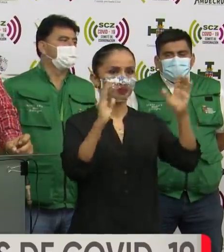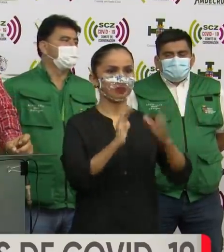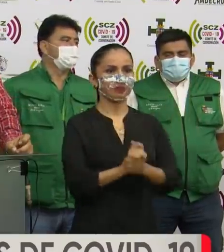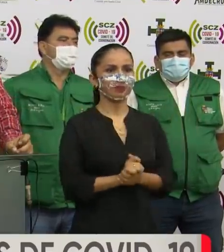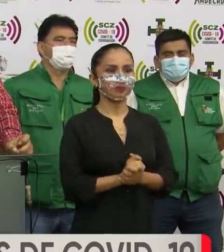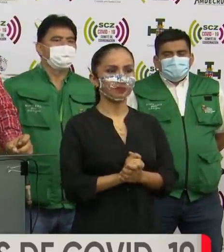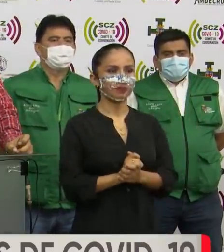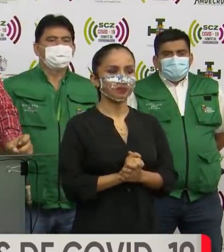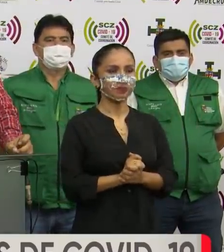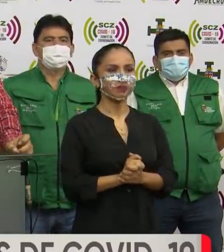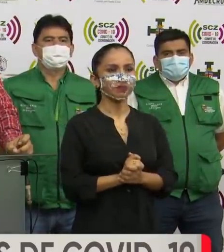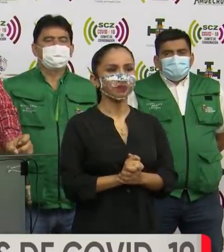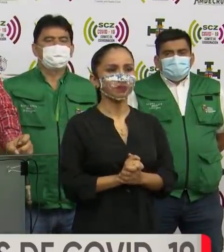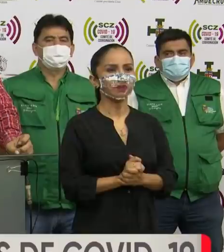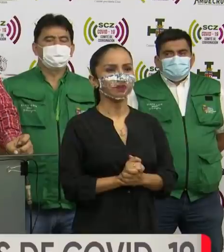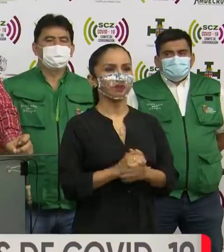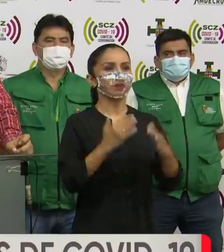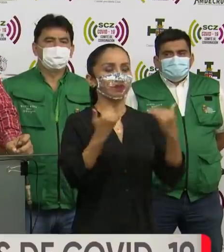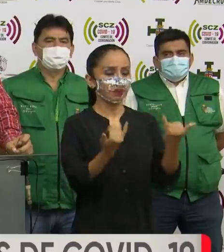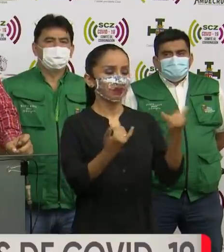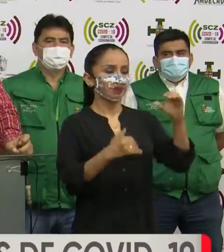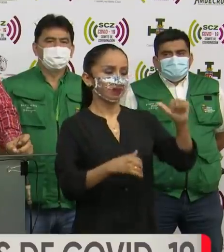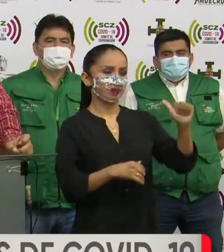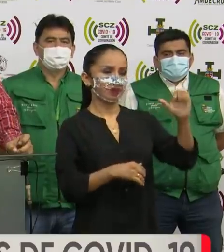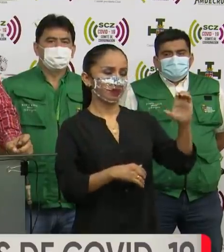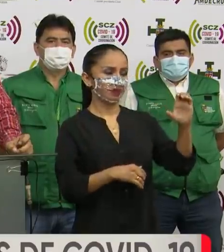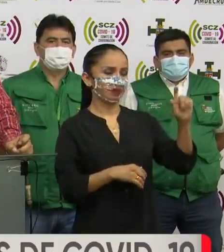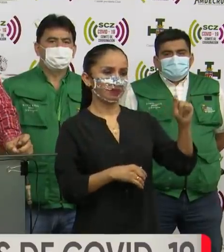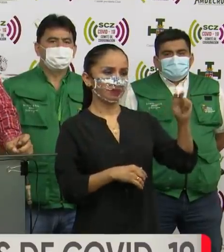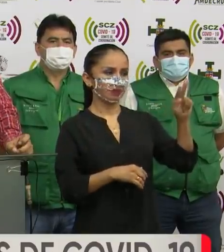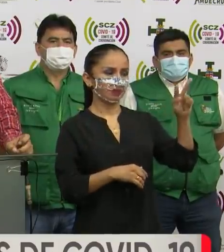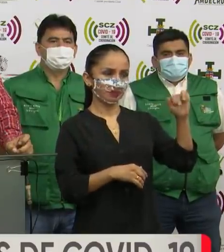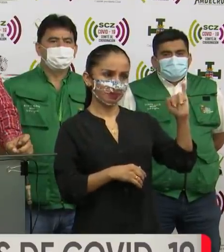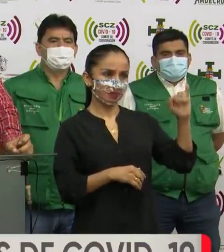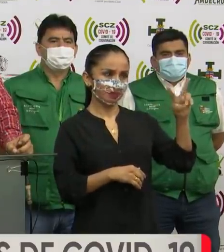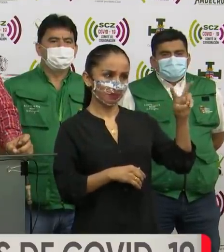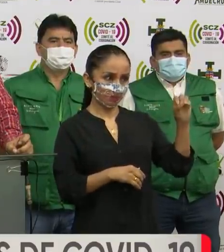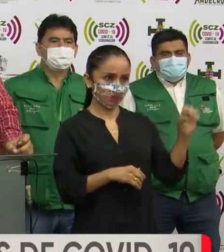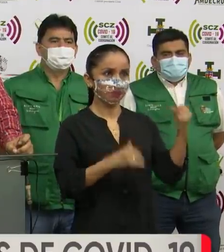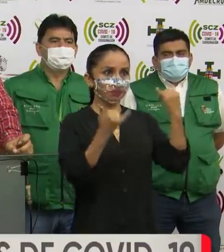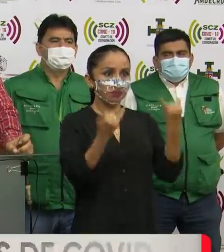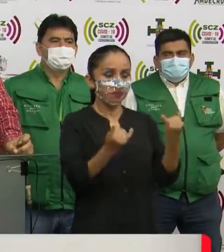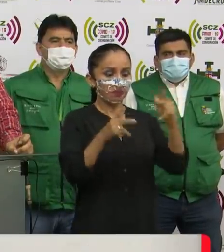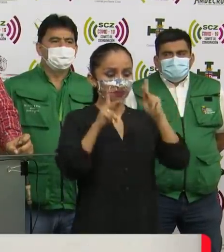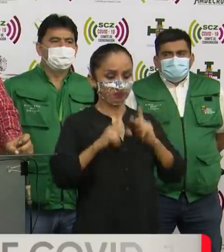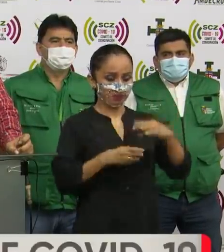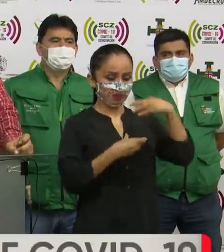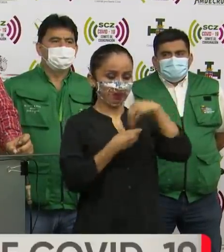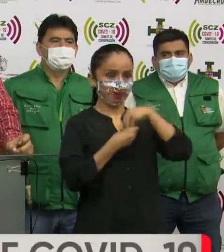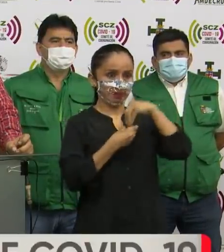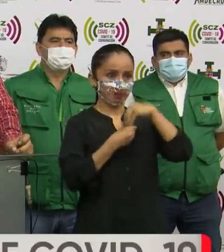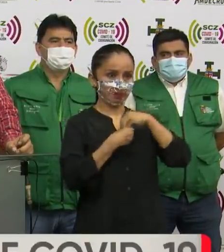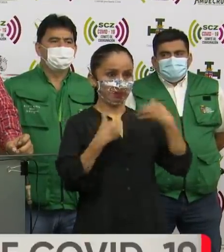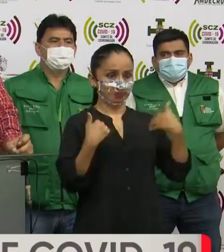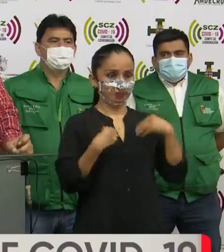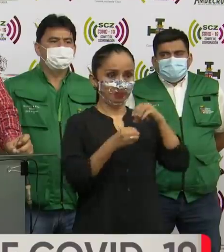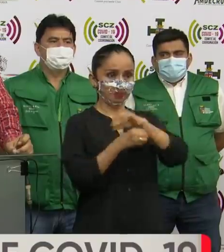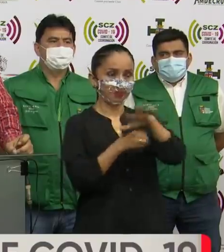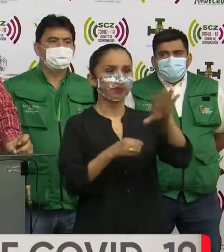COVID-19. Vamos como casos activos, es decir, los que hoy están en pleno proceso de enfermedad.